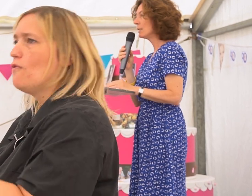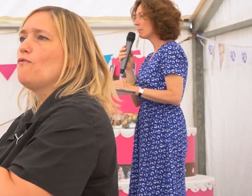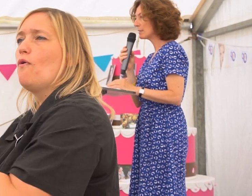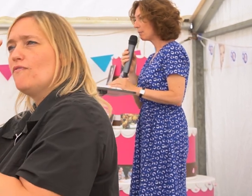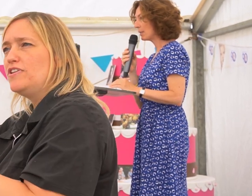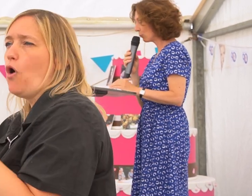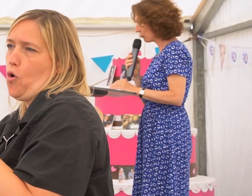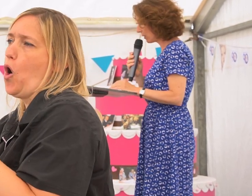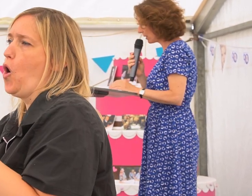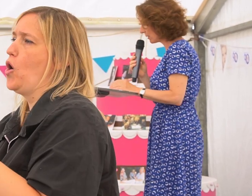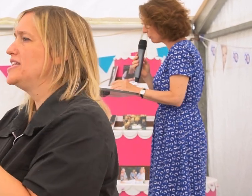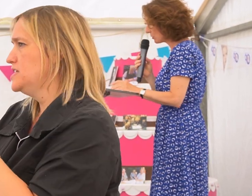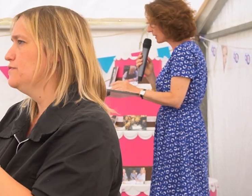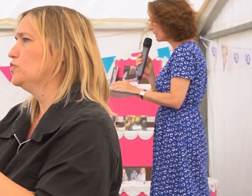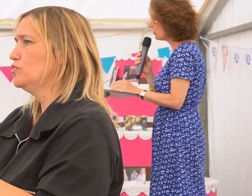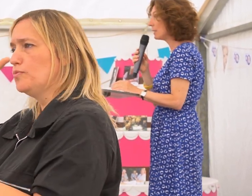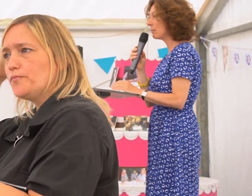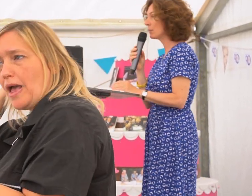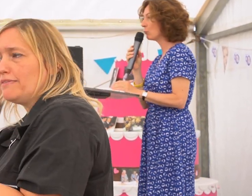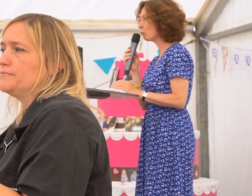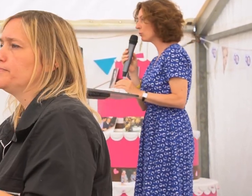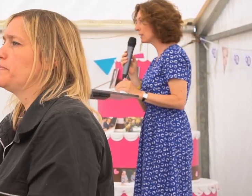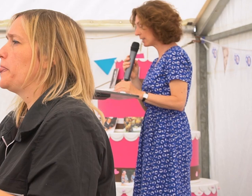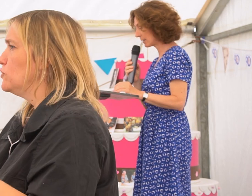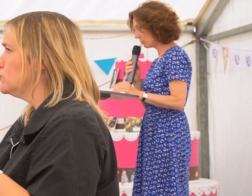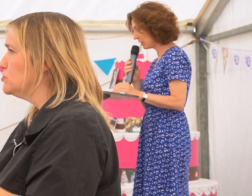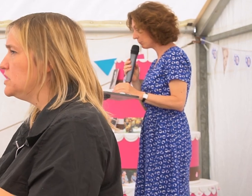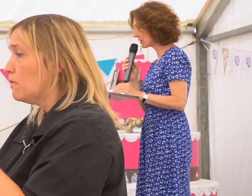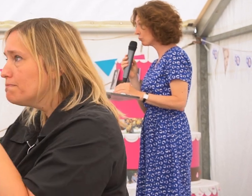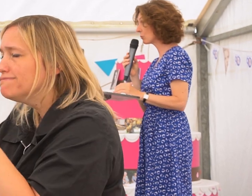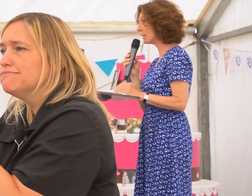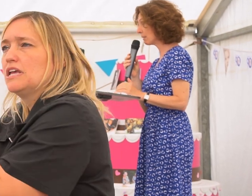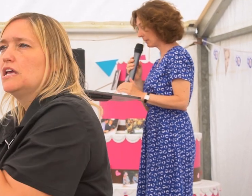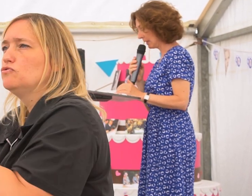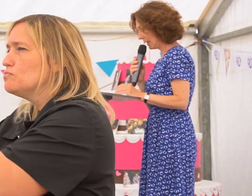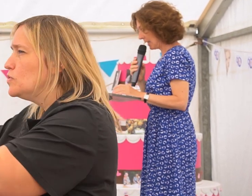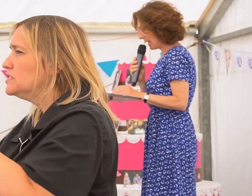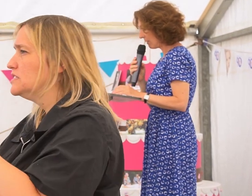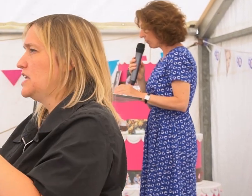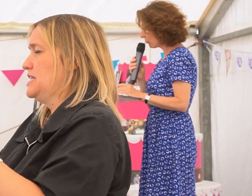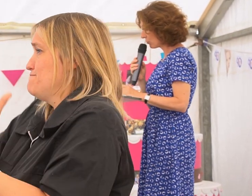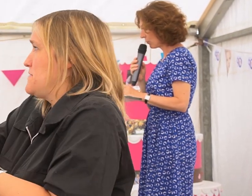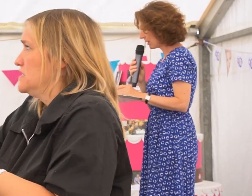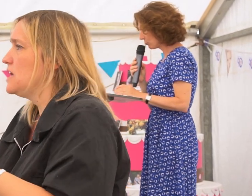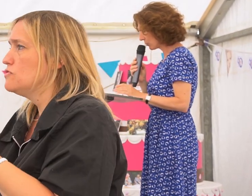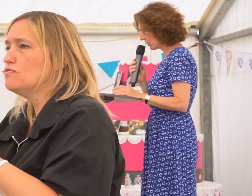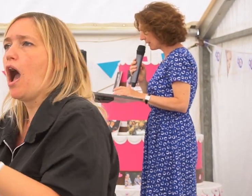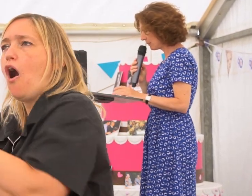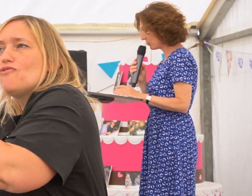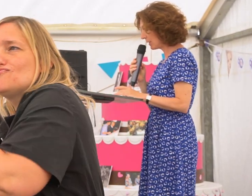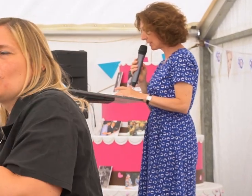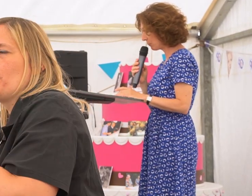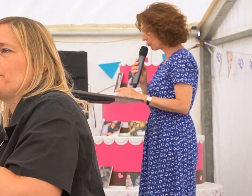Aujourd'hui, Marcel Marlier reçoit un hommage particulier avec vous tous qui êtes réunis pour cette journée. Elle va en recevoir un